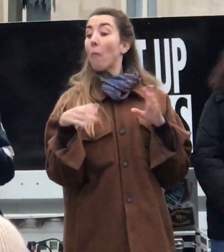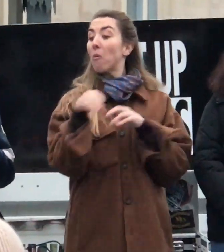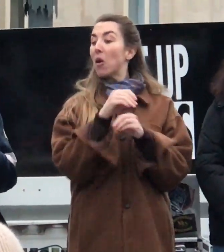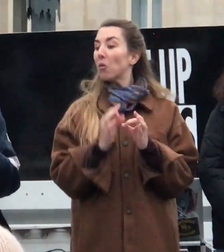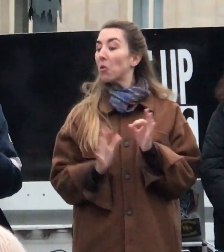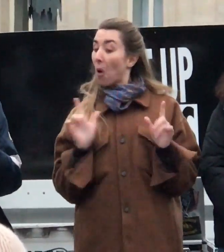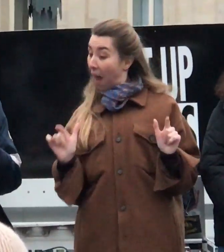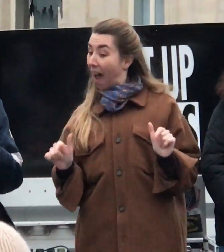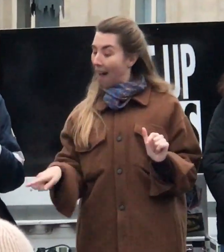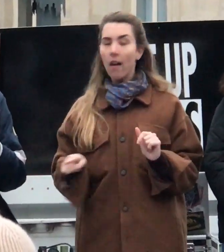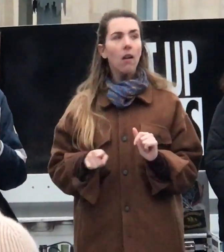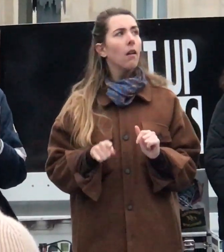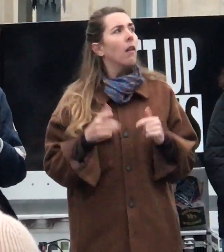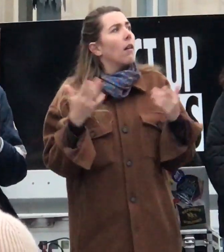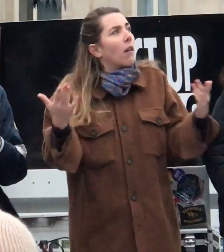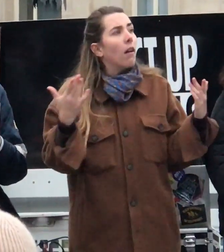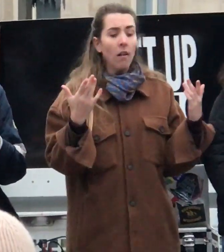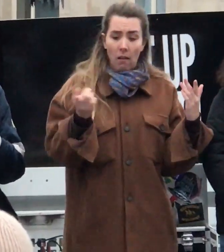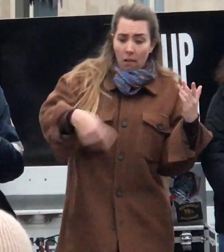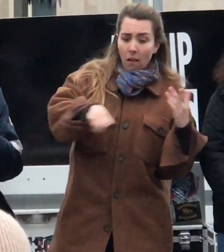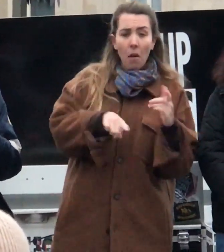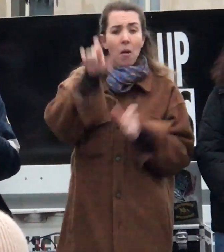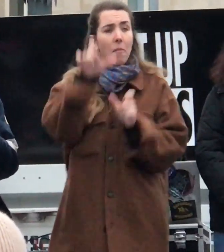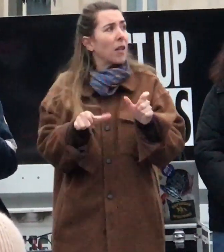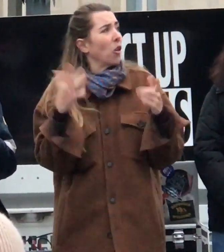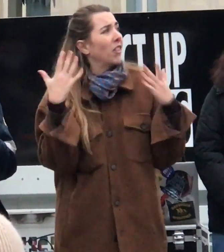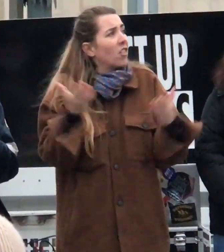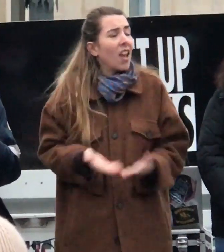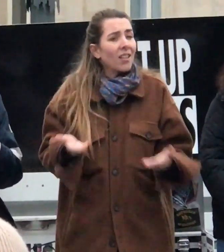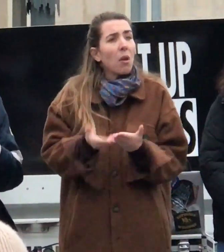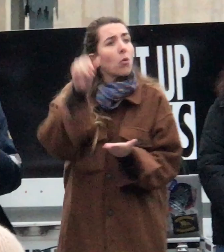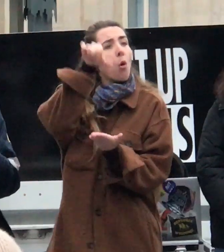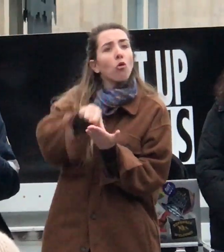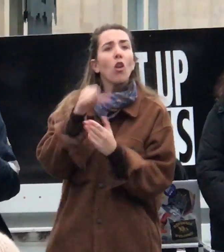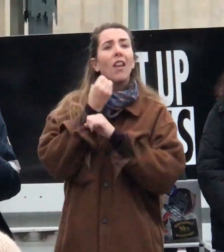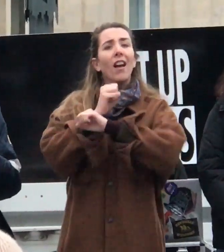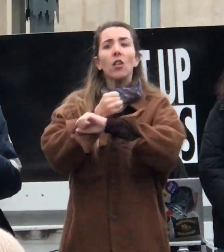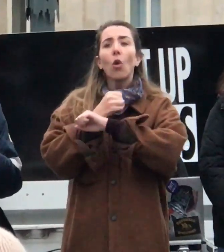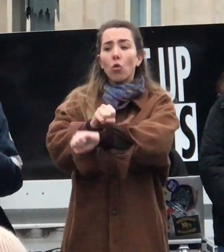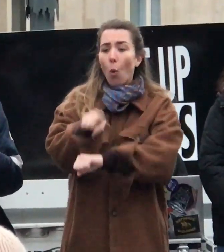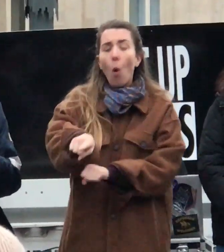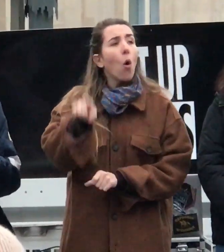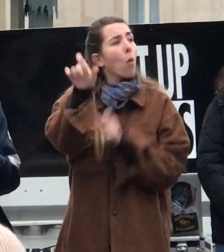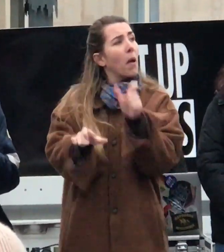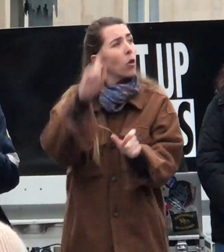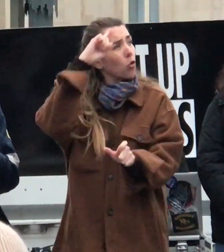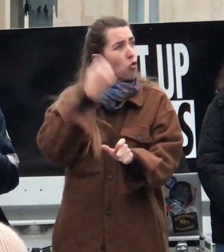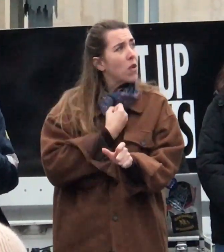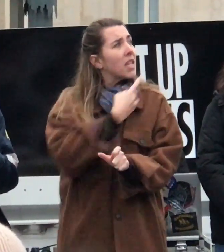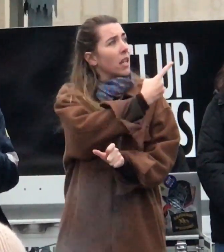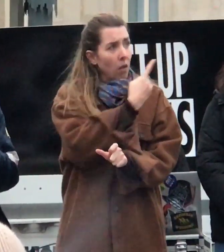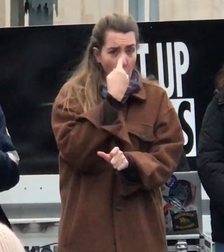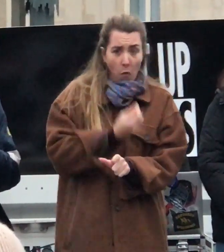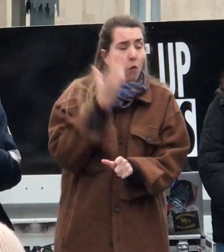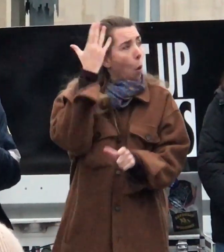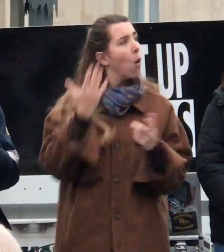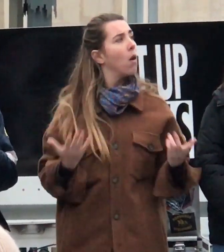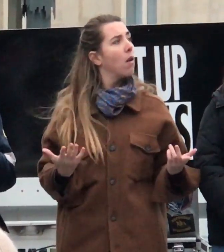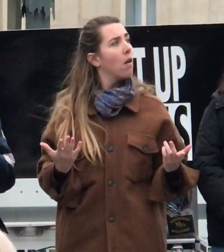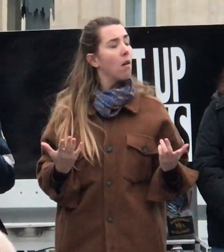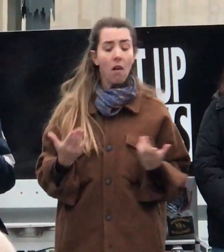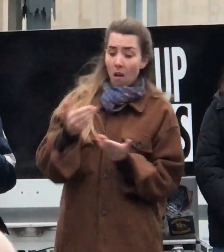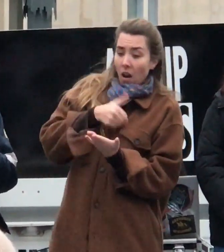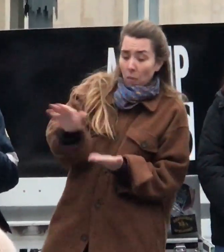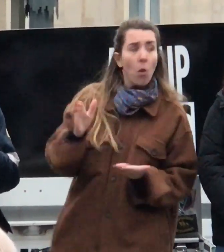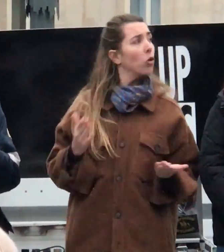populations. Sans aucun mot pour les personnes dans les centres de rétention qui se suicident plutôt que d'être expulsées.